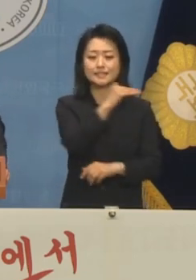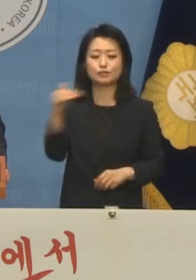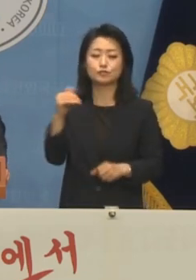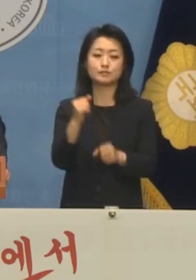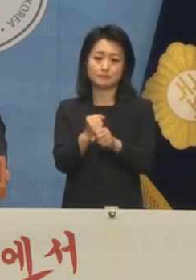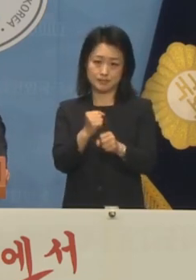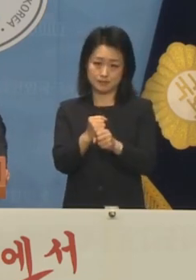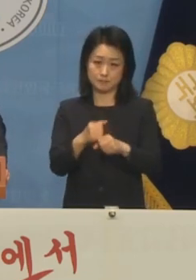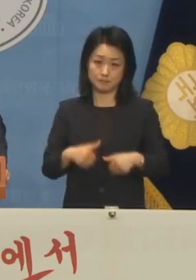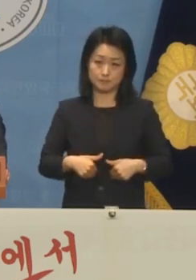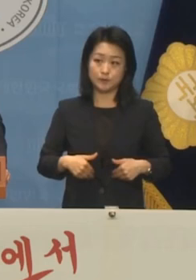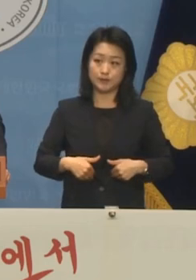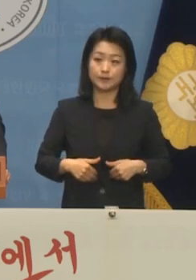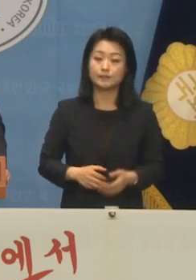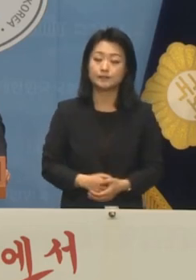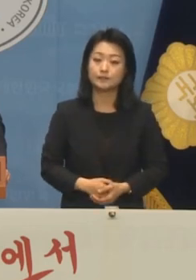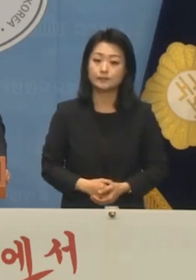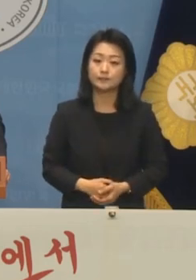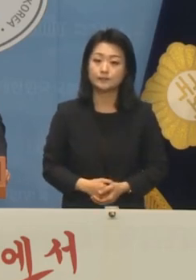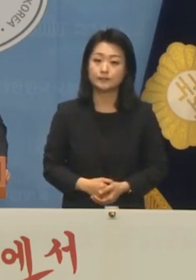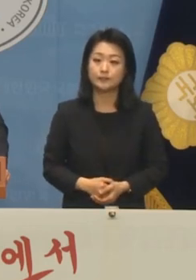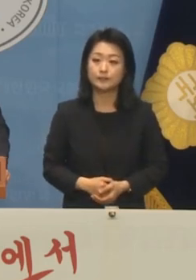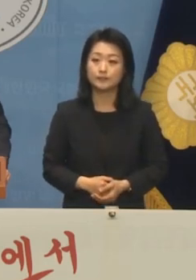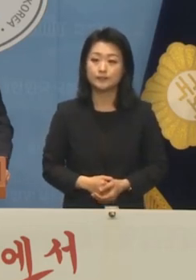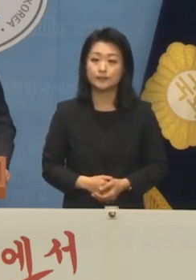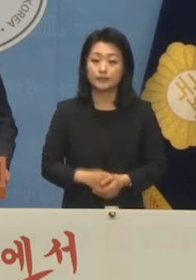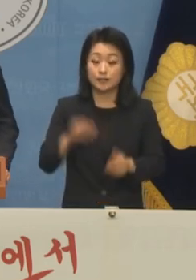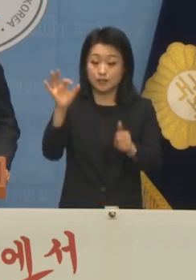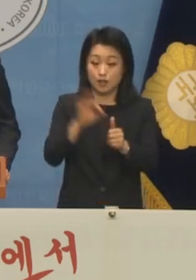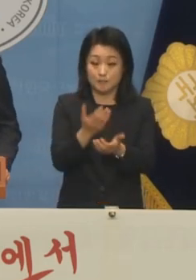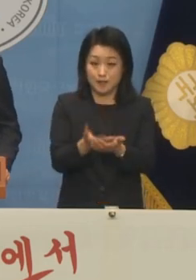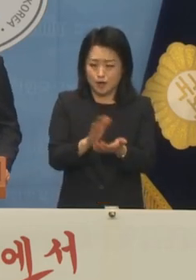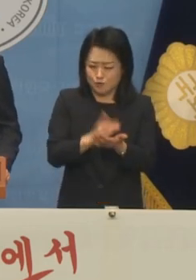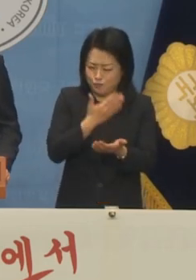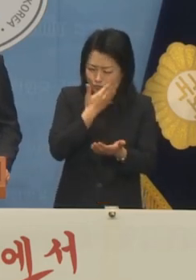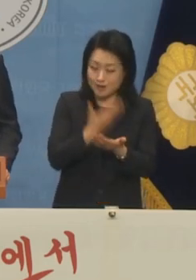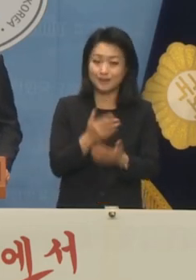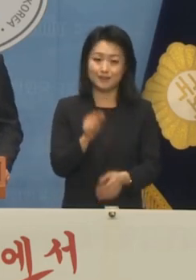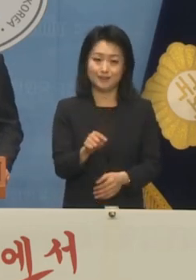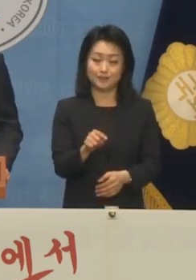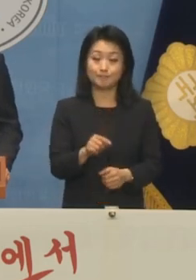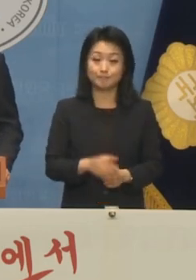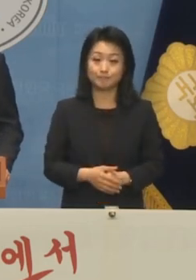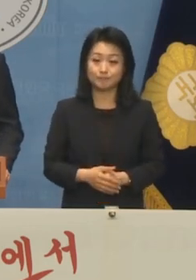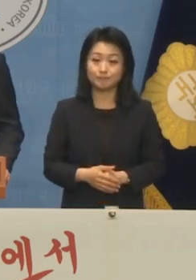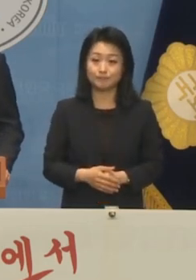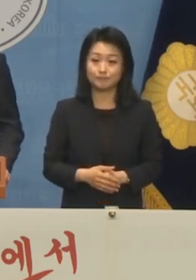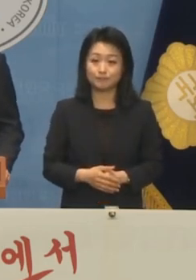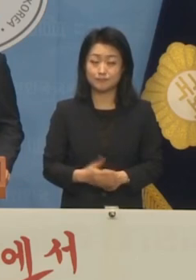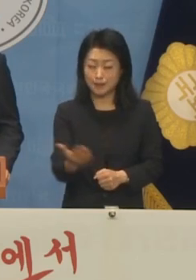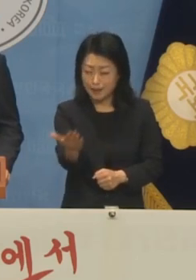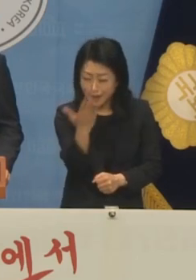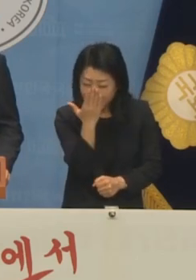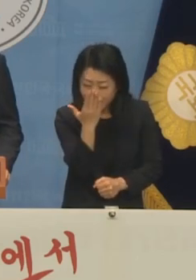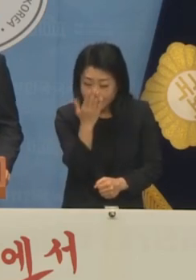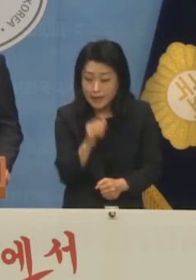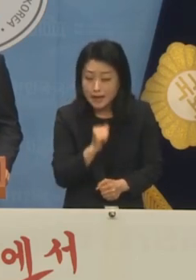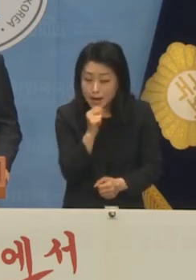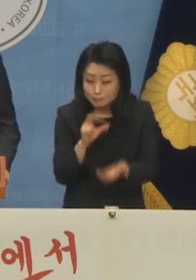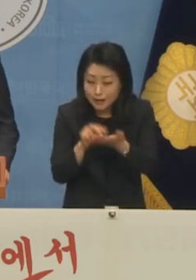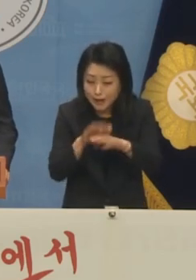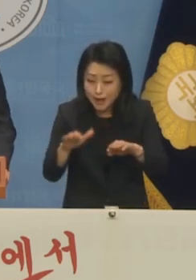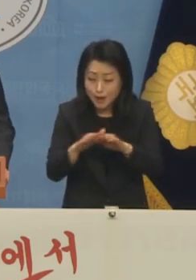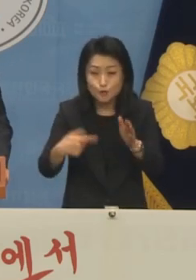달성할 수 있느냐의 문제입니다. 이것이 연금개혁의 핵심입니다. 눈앞에 노인 빈곤 문제를 해결하기